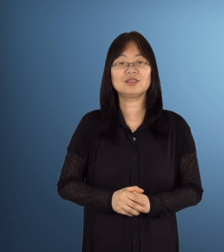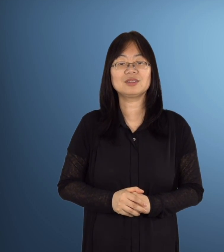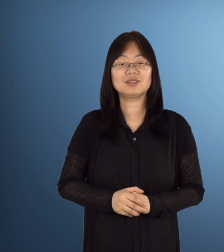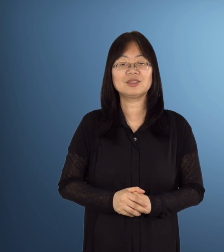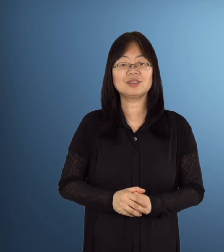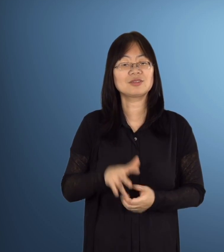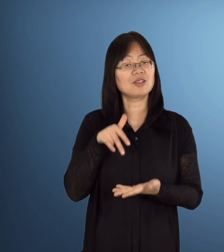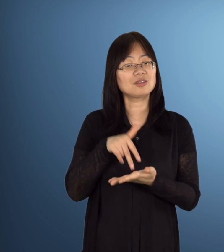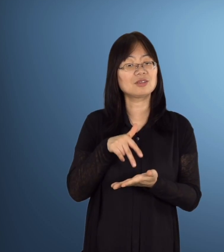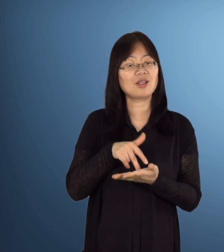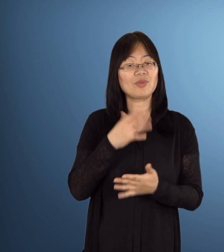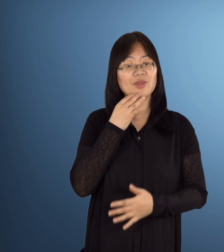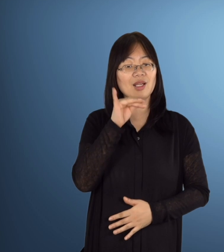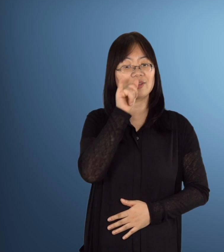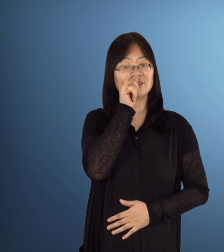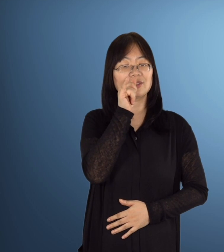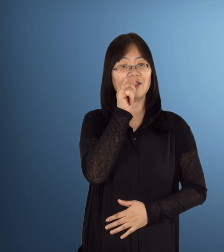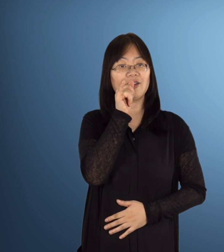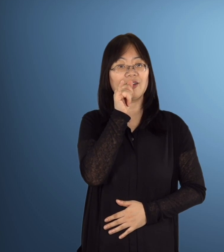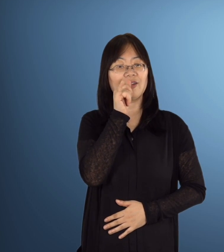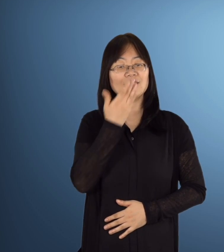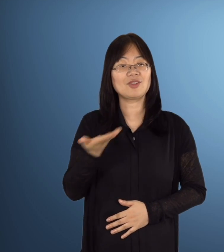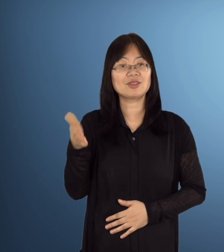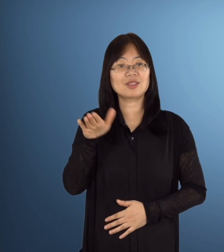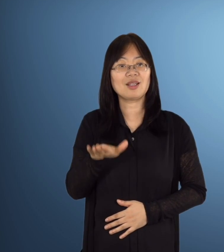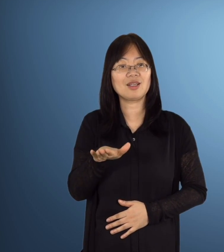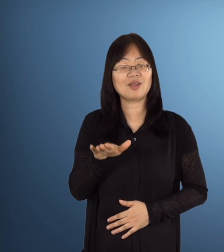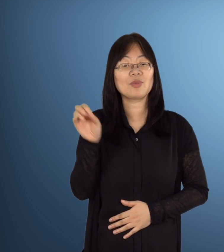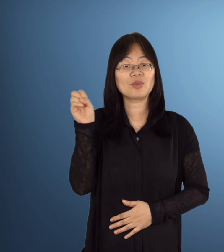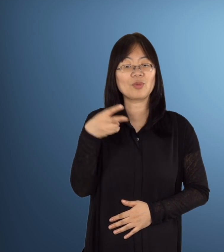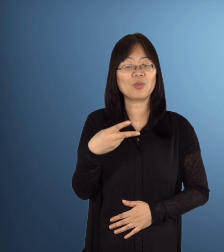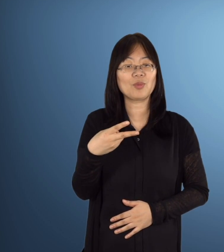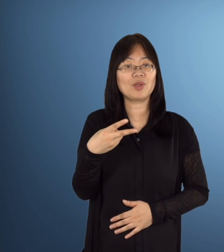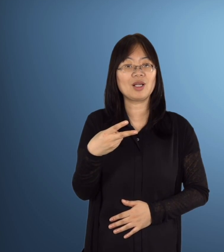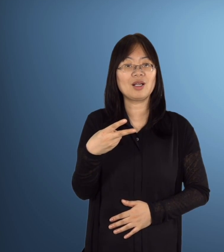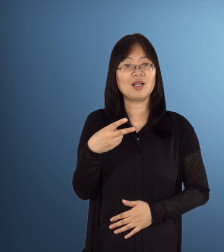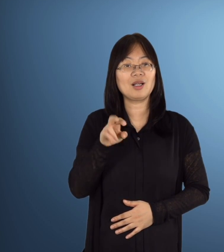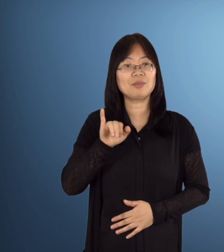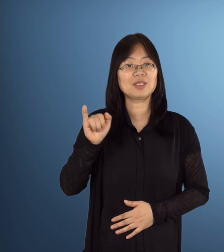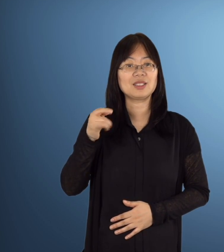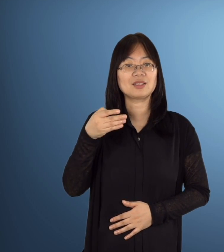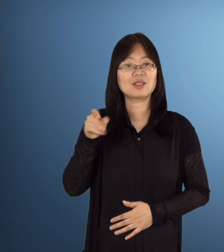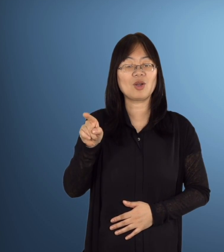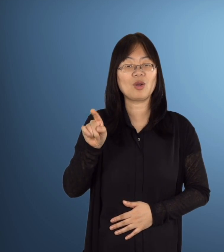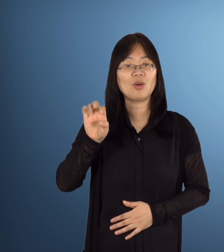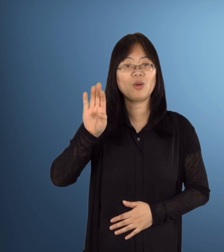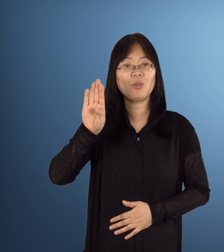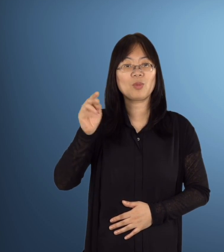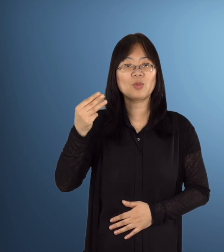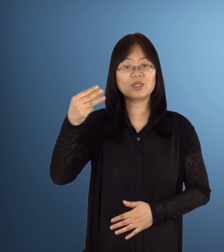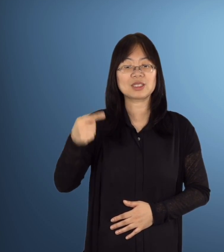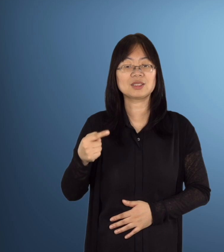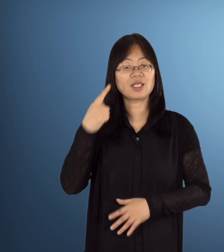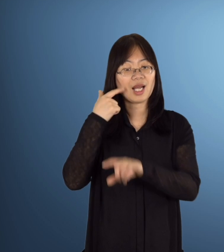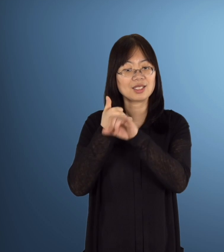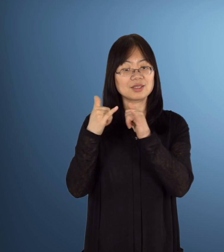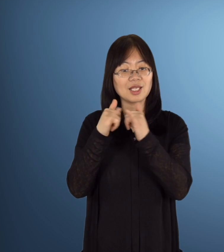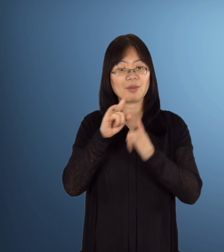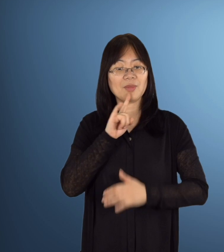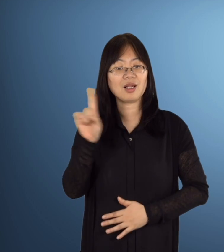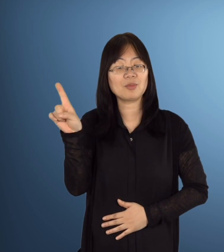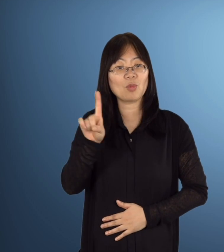그런 측면이 당연히 있겠죠. 그런데 또 피터 볼트라는 학자는 이렇게